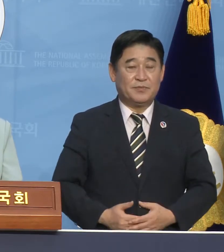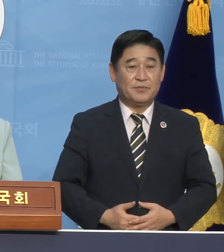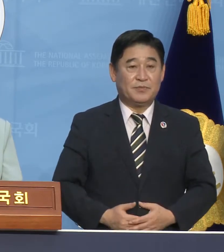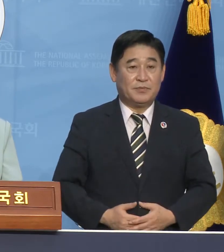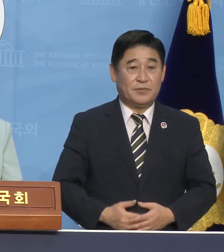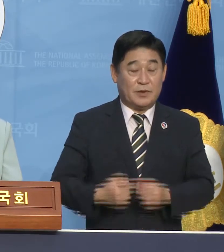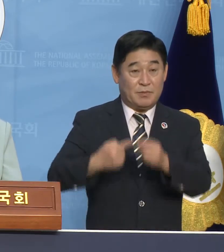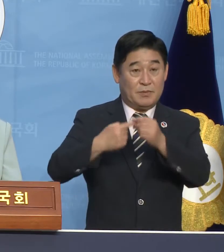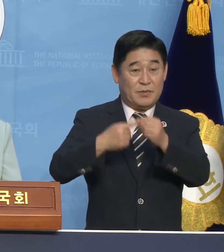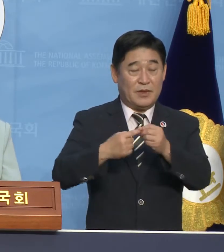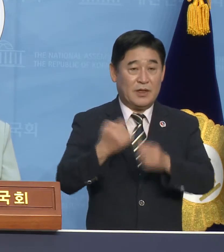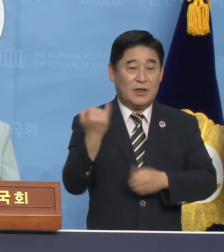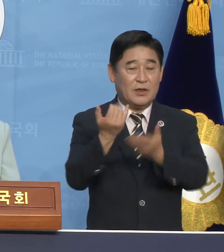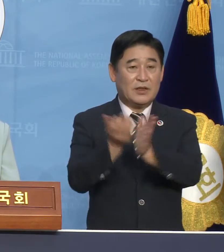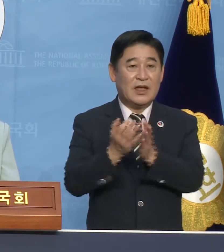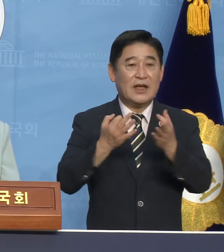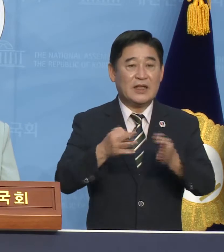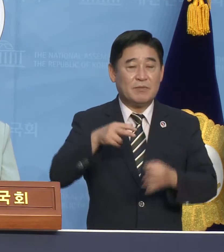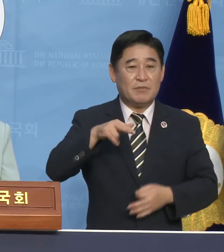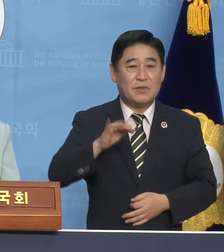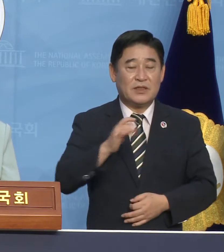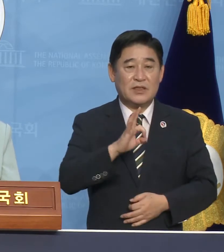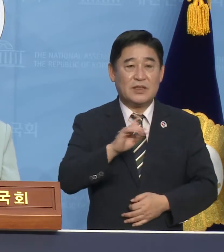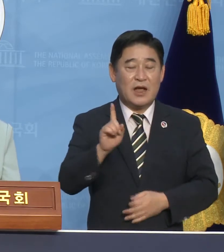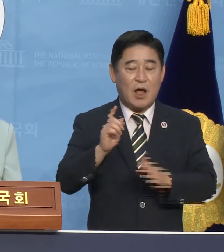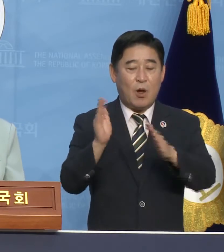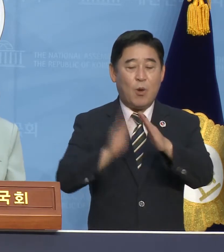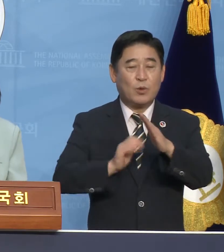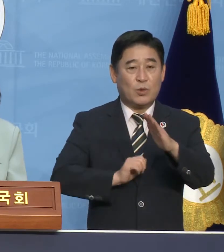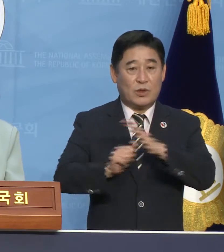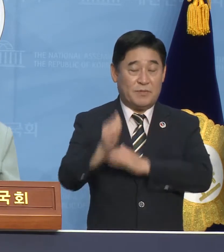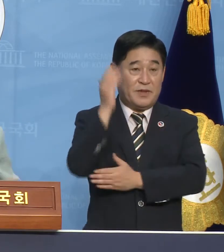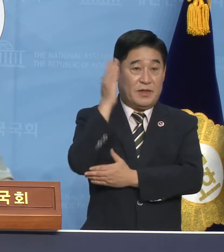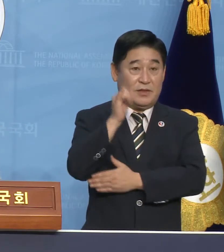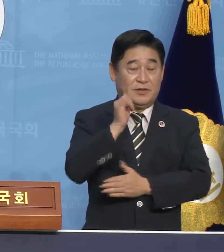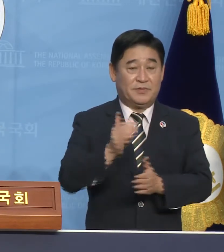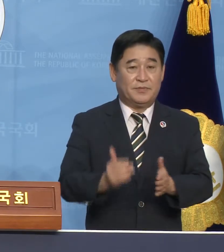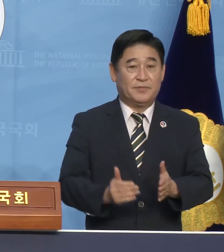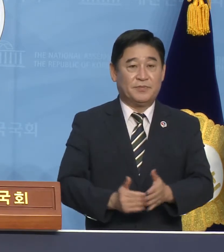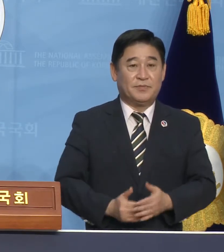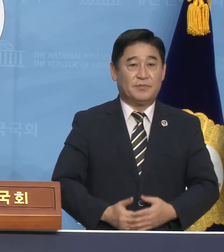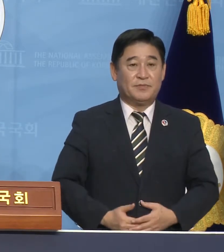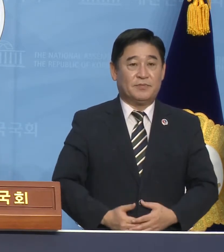가장 먼저 여성의당 김진아 공동대표님의 발언을 듣도록 하겠습니다.